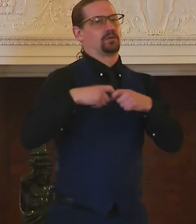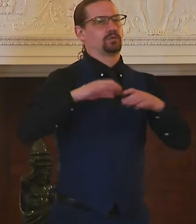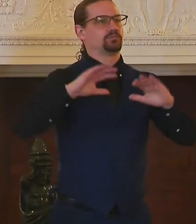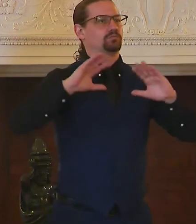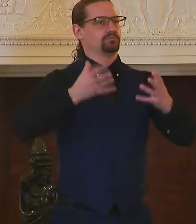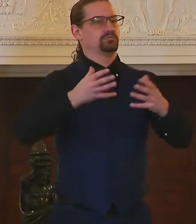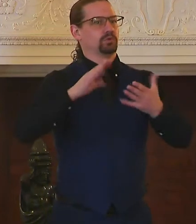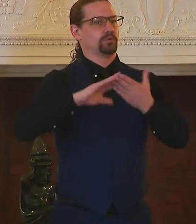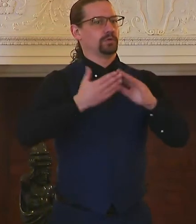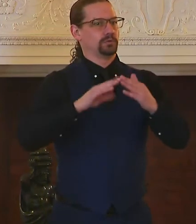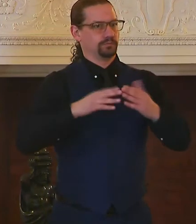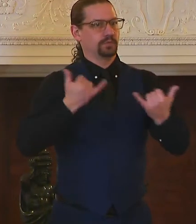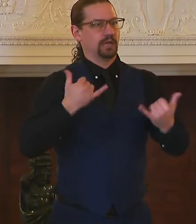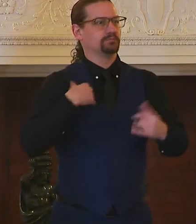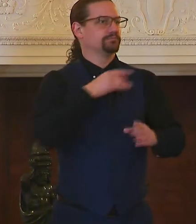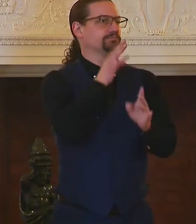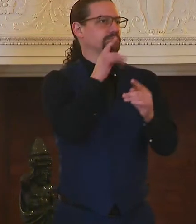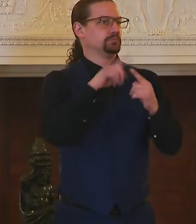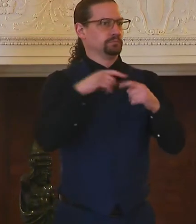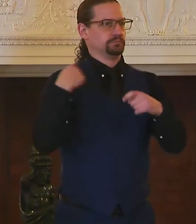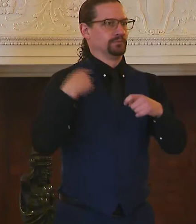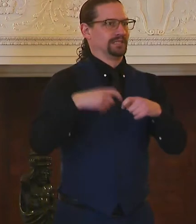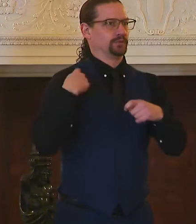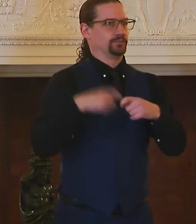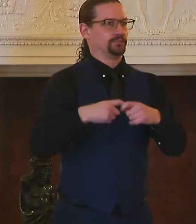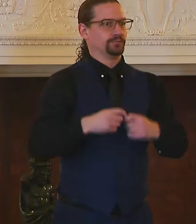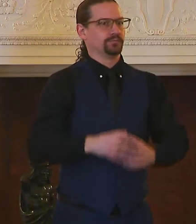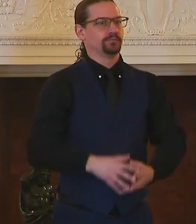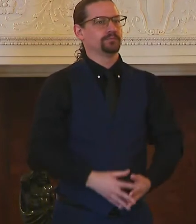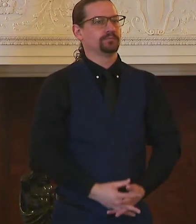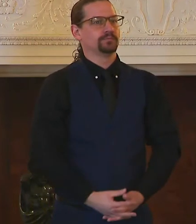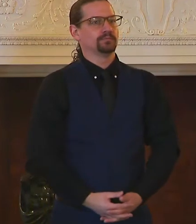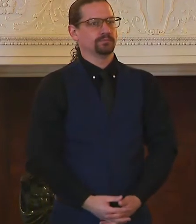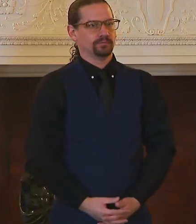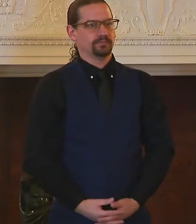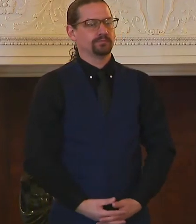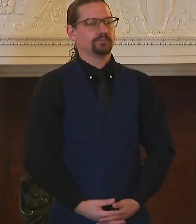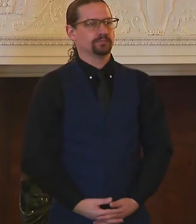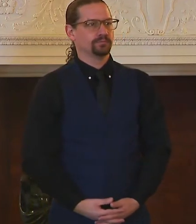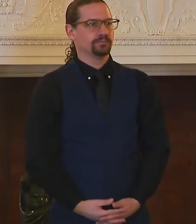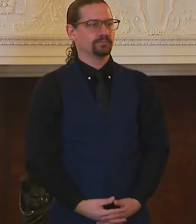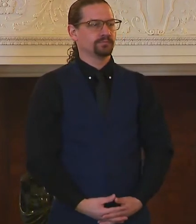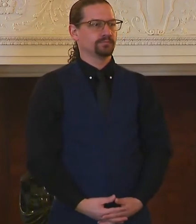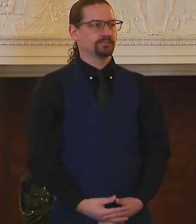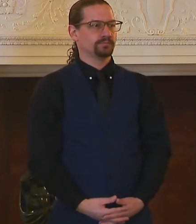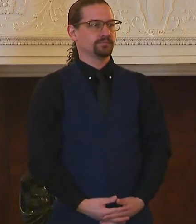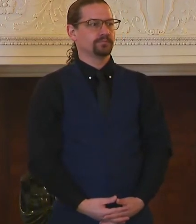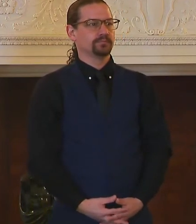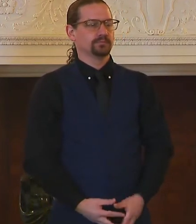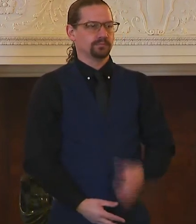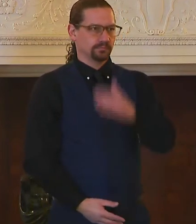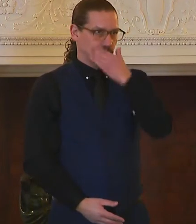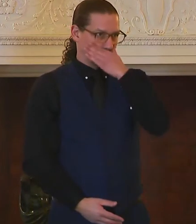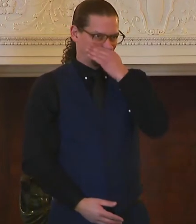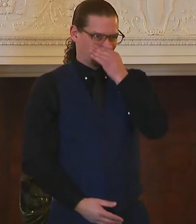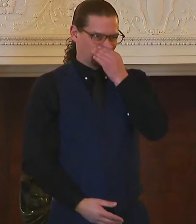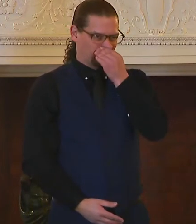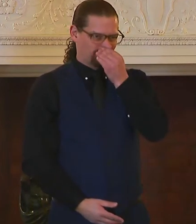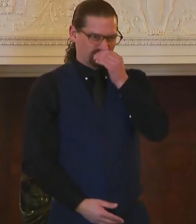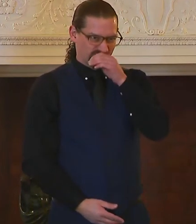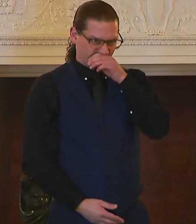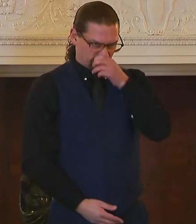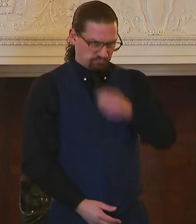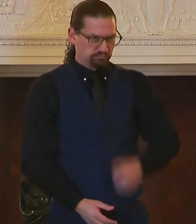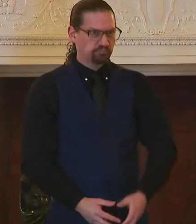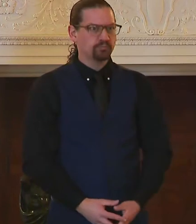Quiero recordarles, yo tengo amistades, tengo familiares que también piensan que ya tomaron su decisión y que no